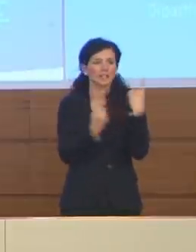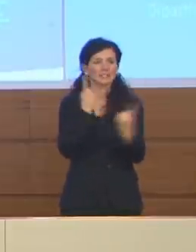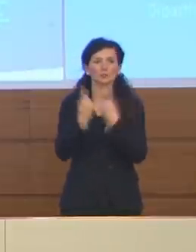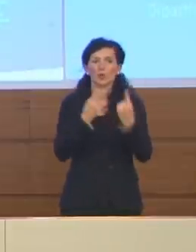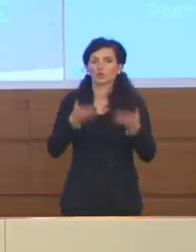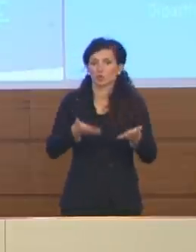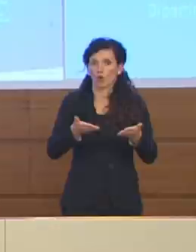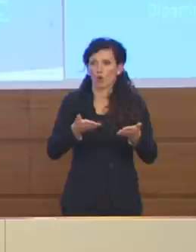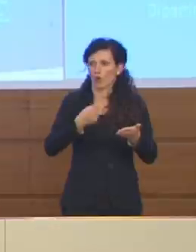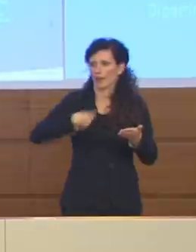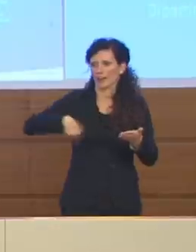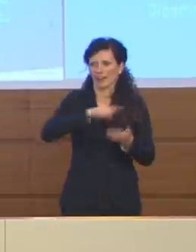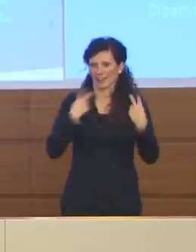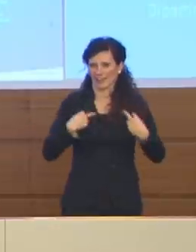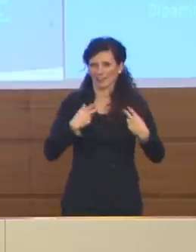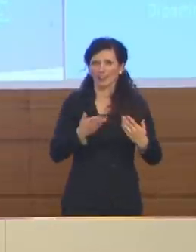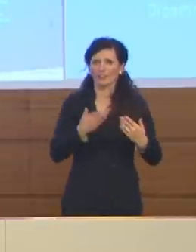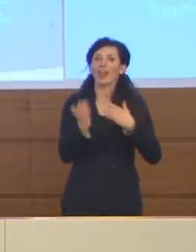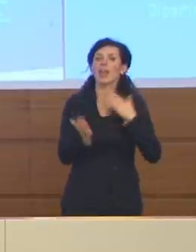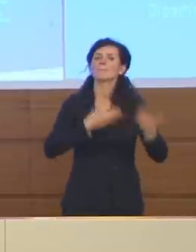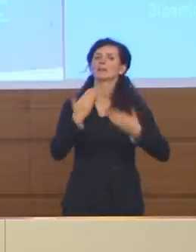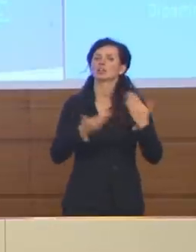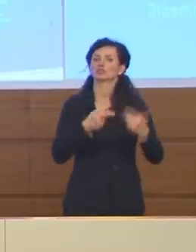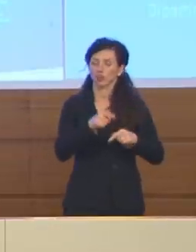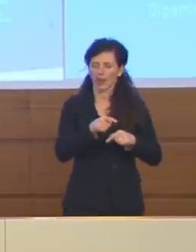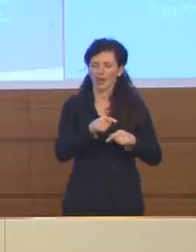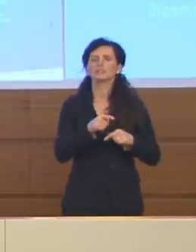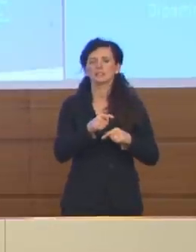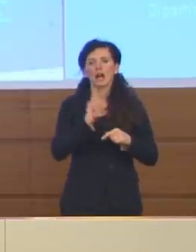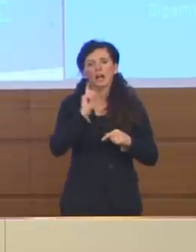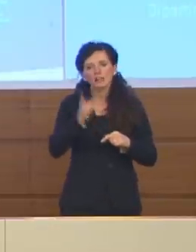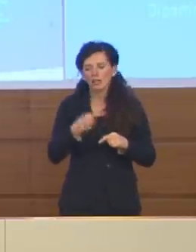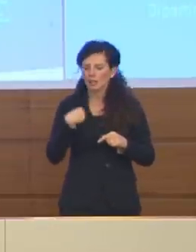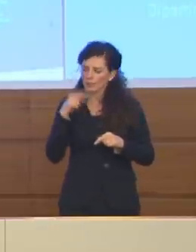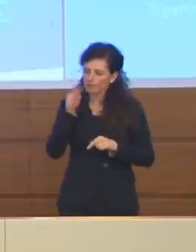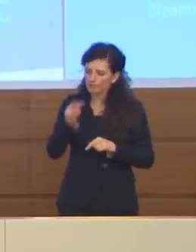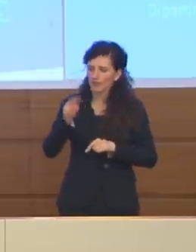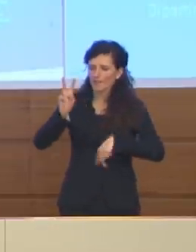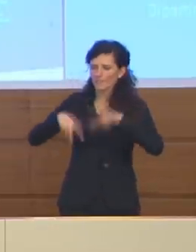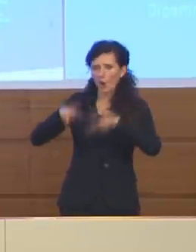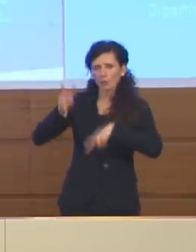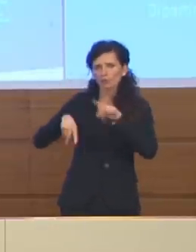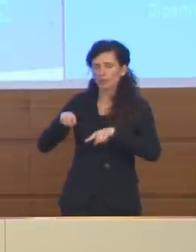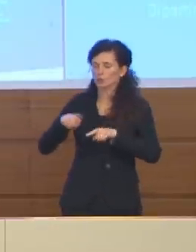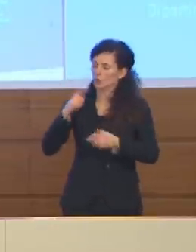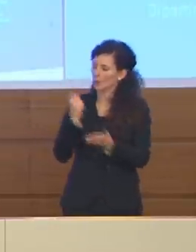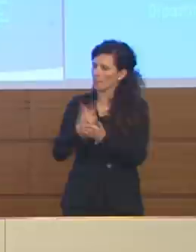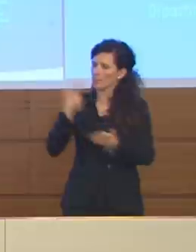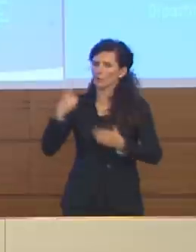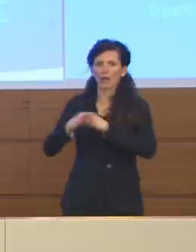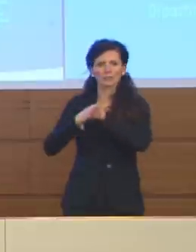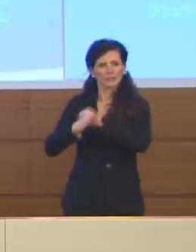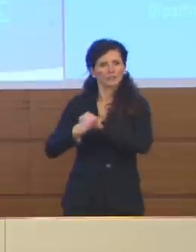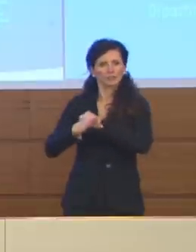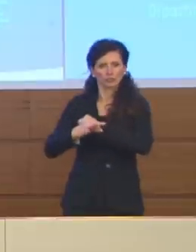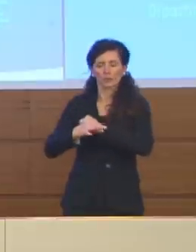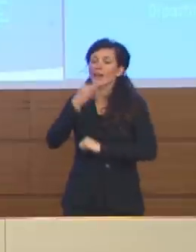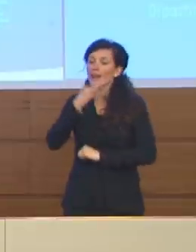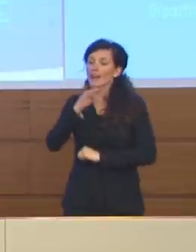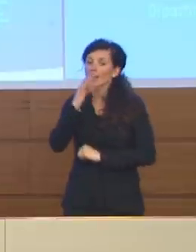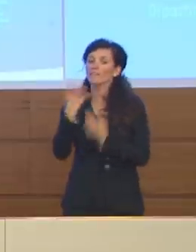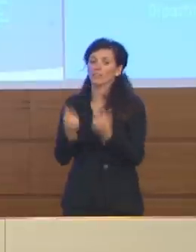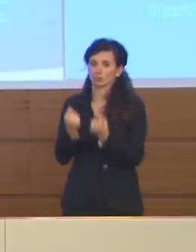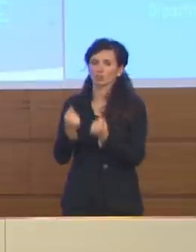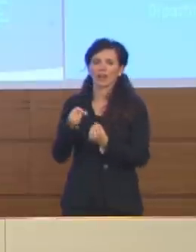possibile coniugare efficienze di valutazione e rigore nel stesso rigore che